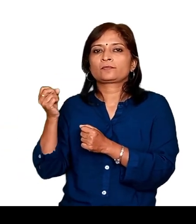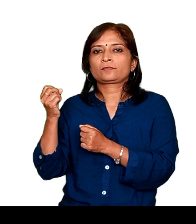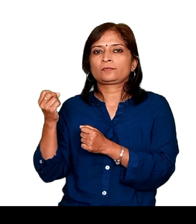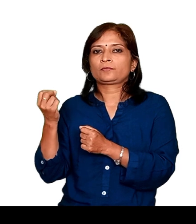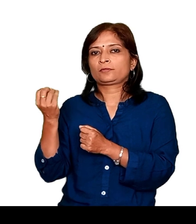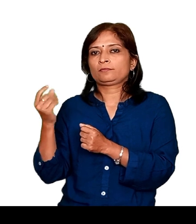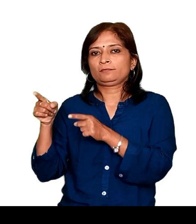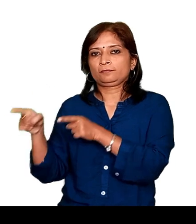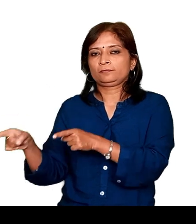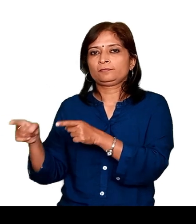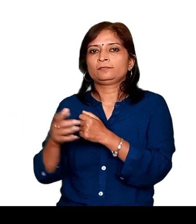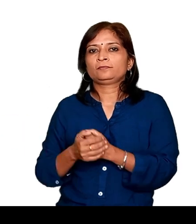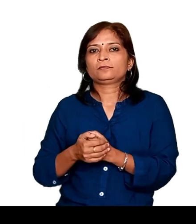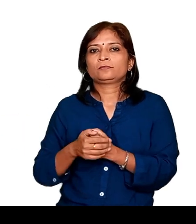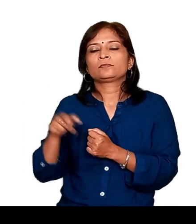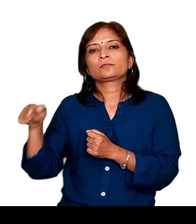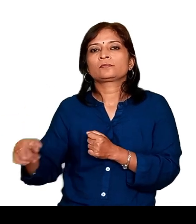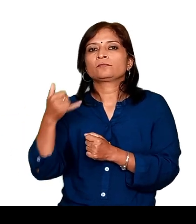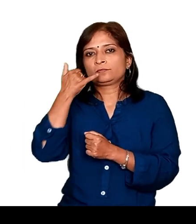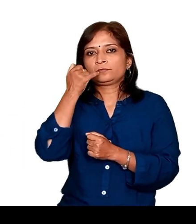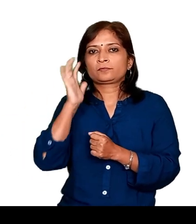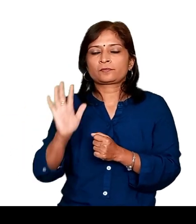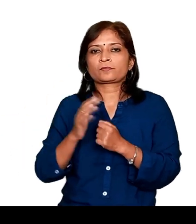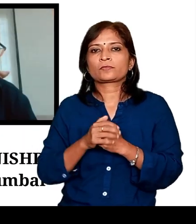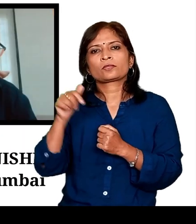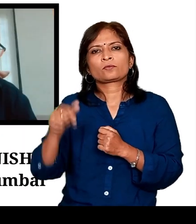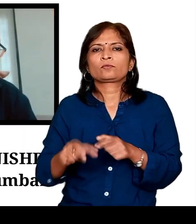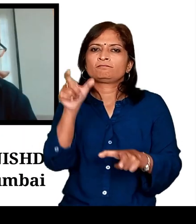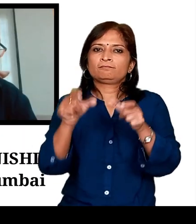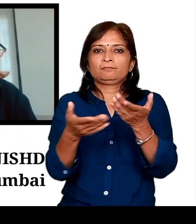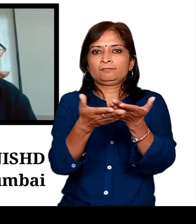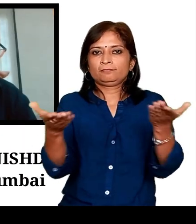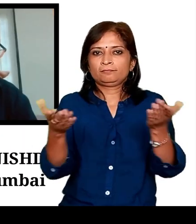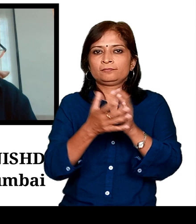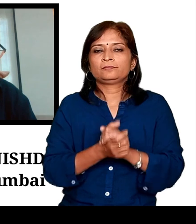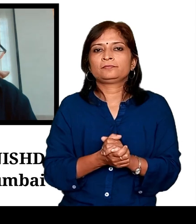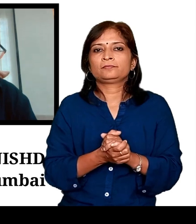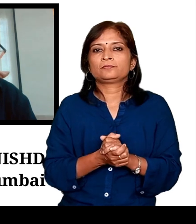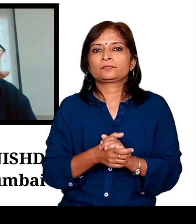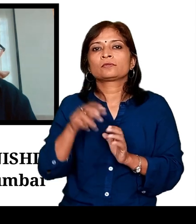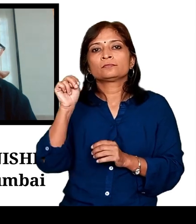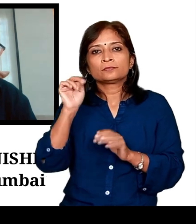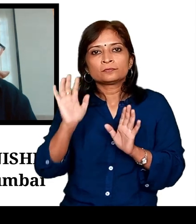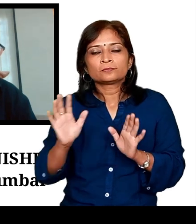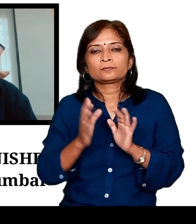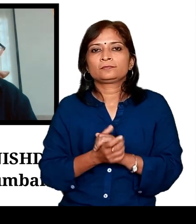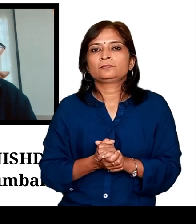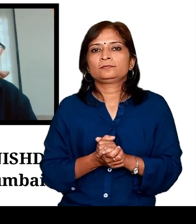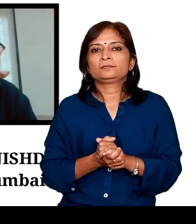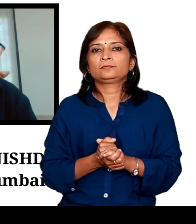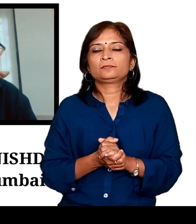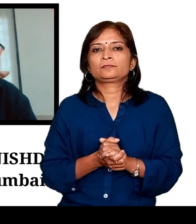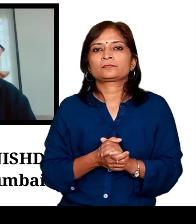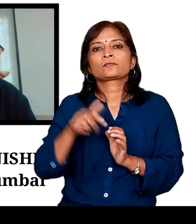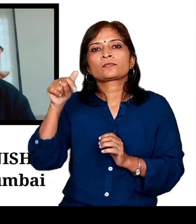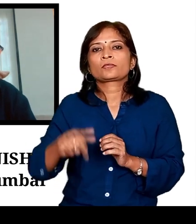022-640-4019/24/43 इस प्रकार का ये टोल फ्री नंबर है। तो ग्राहक जो भी जरूरतमंद है तो